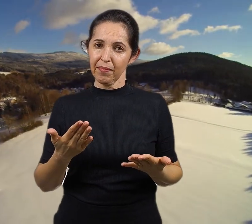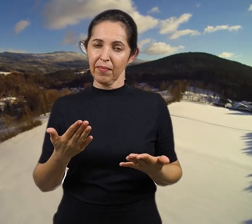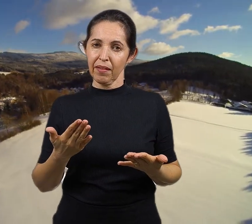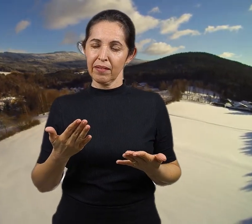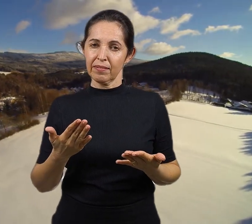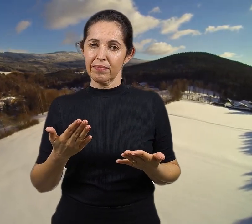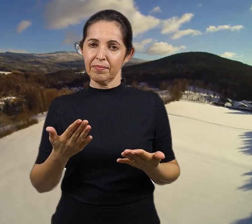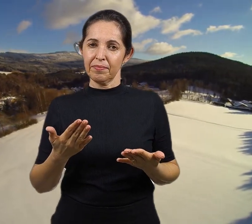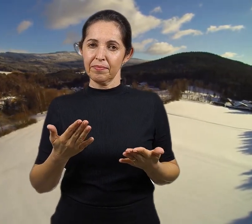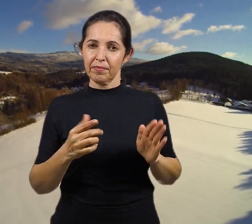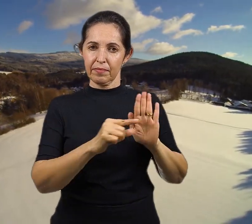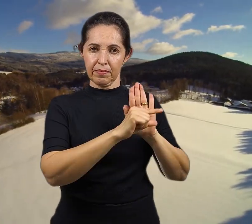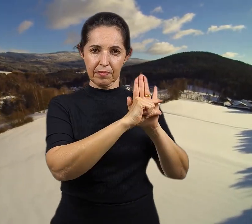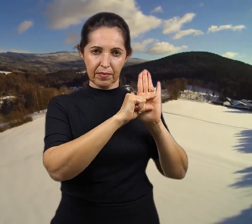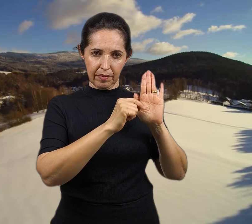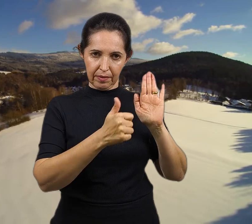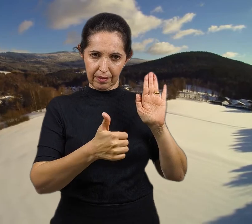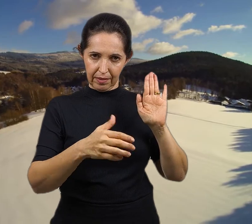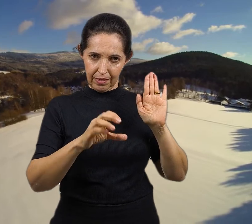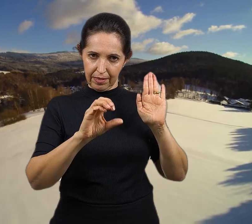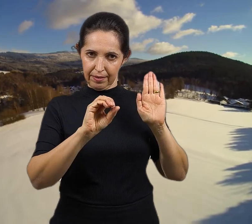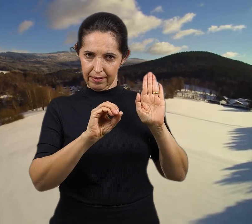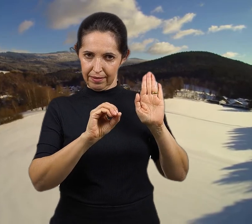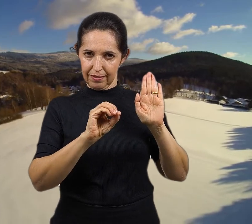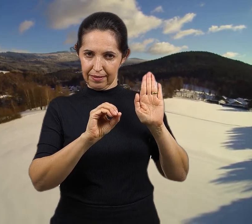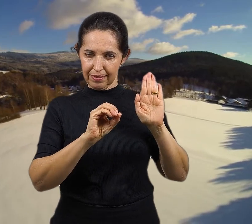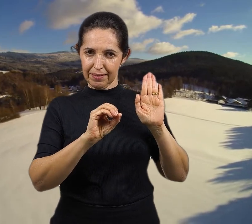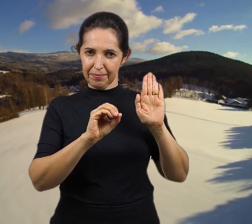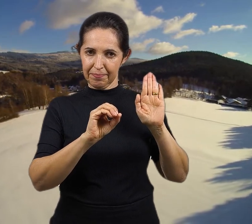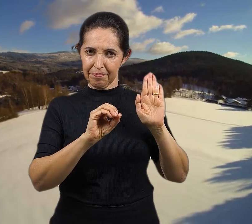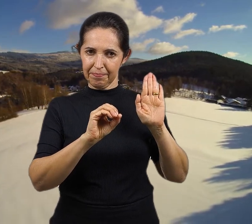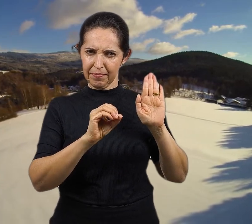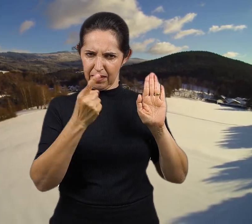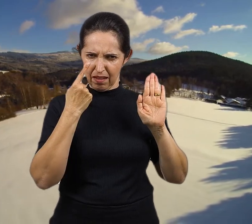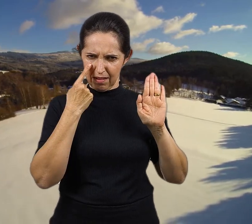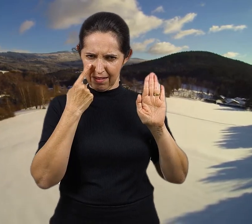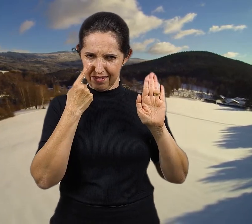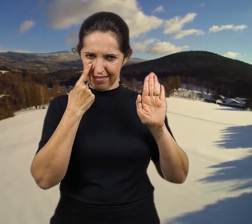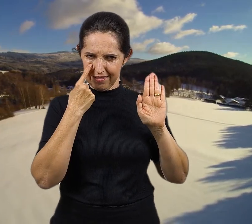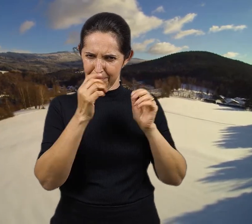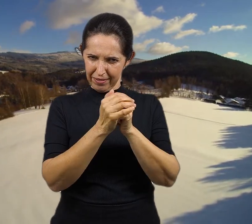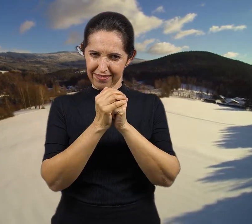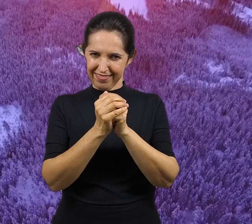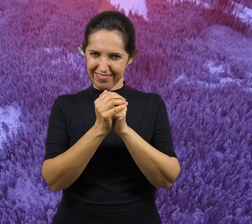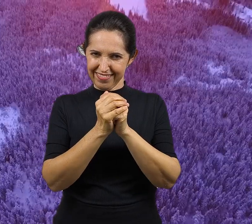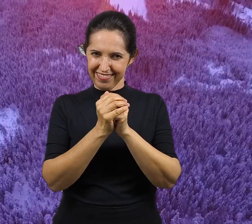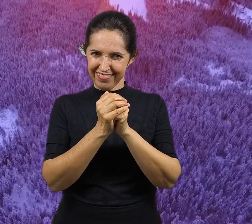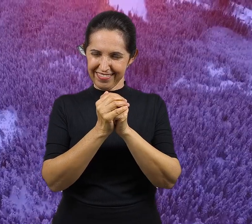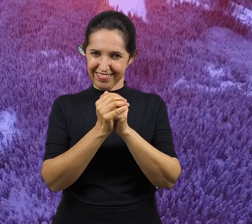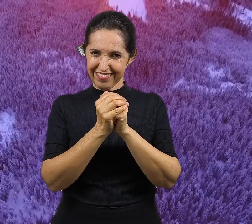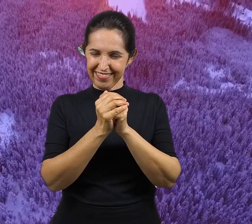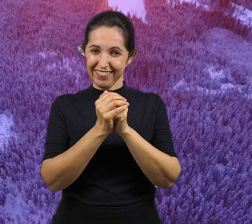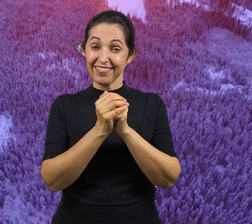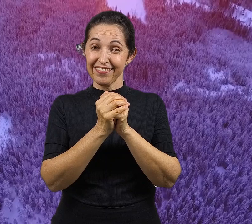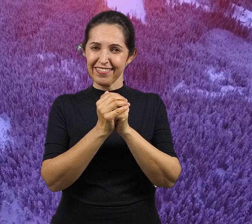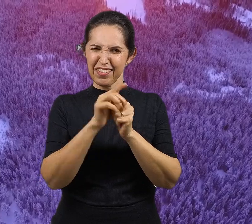todos juntos. Estão atentos, irmãos? Amém? Estão atentos ou está cansativo? Eu não estou preocupado